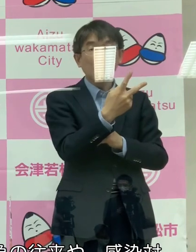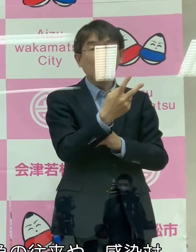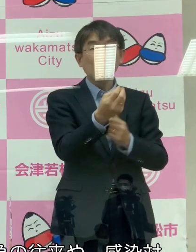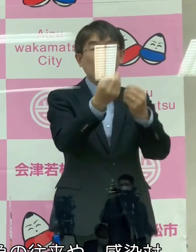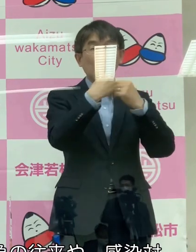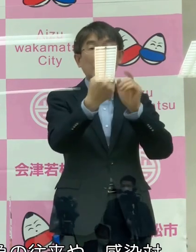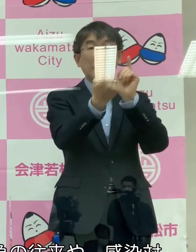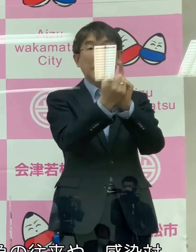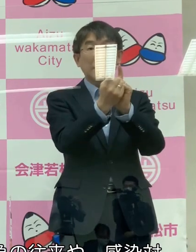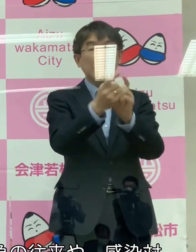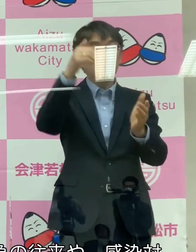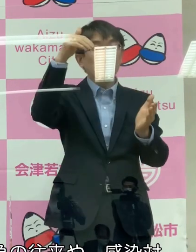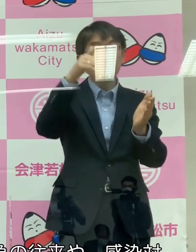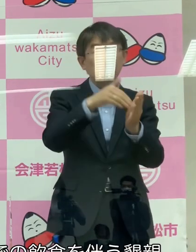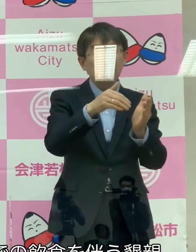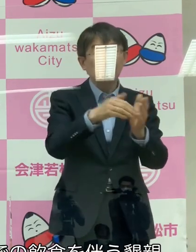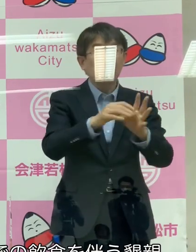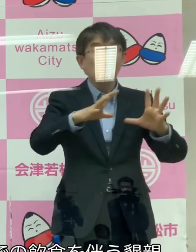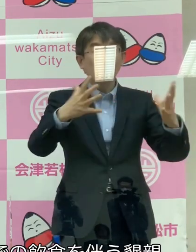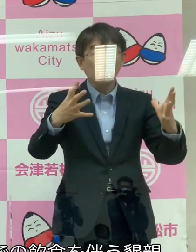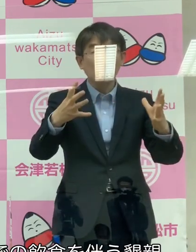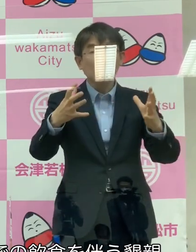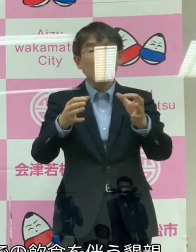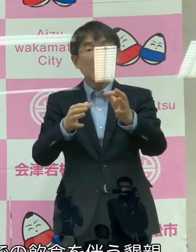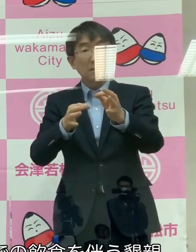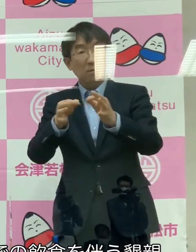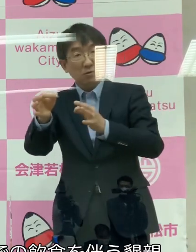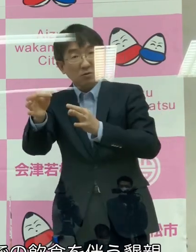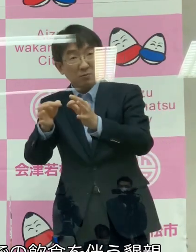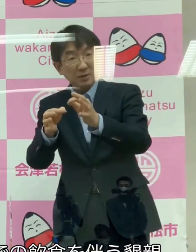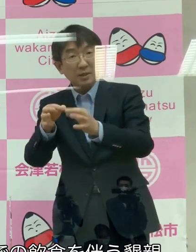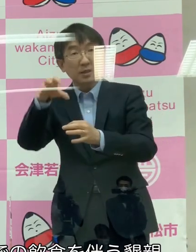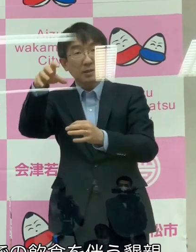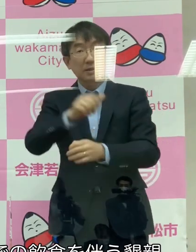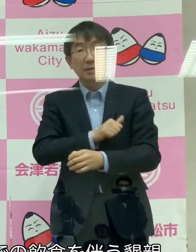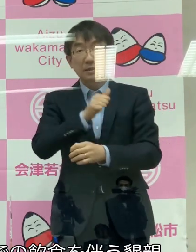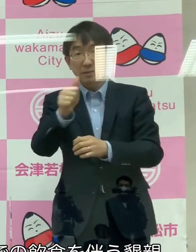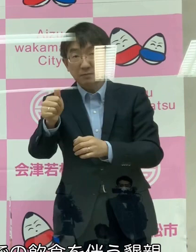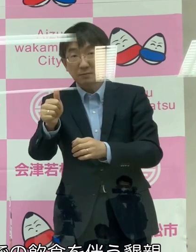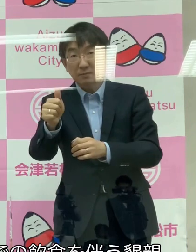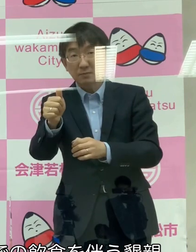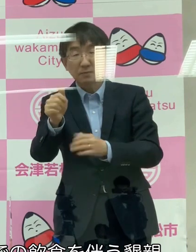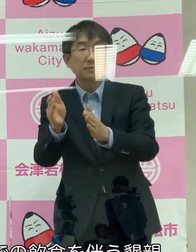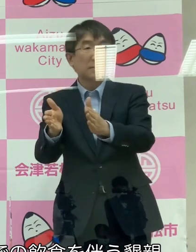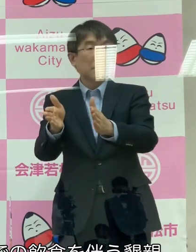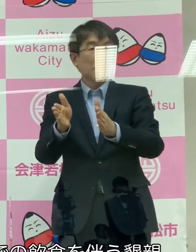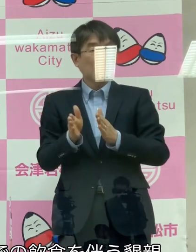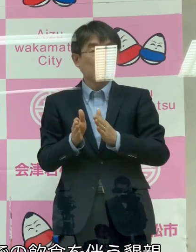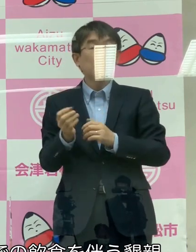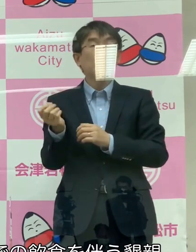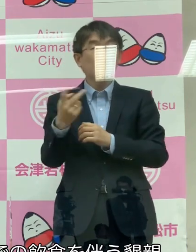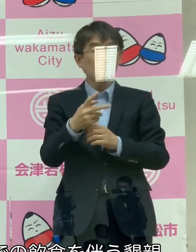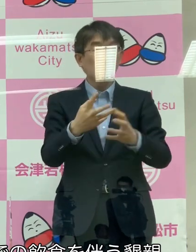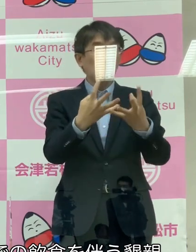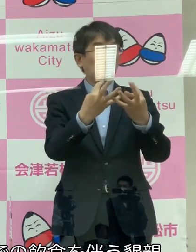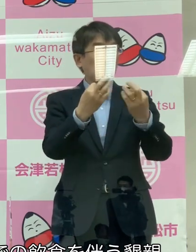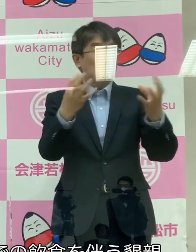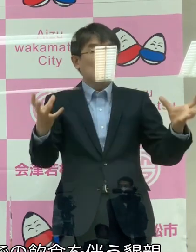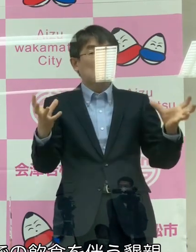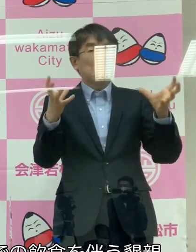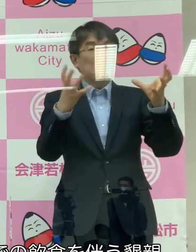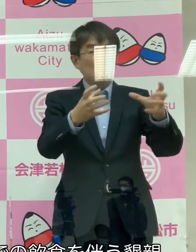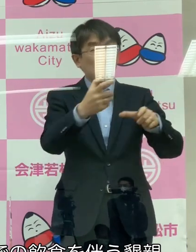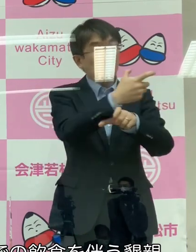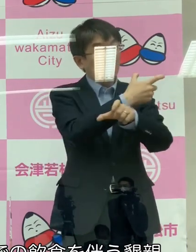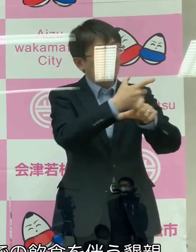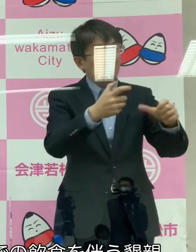ない撤退を伴う飲食店等の利用、大人数での飲食を伴う懇親会や